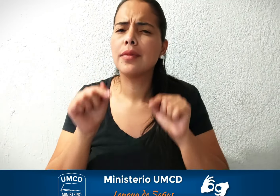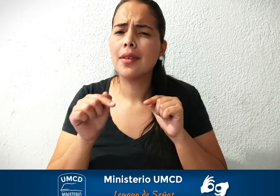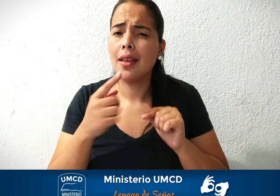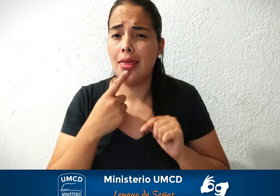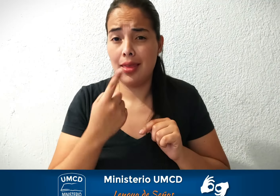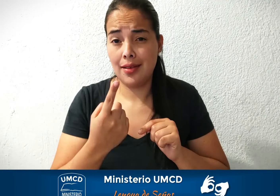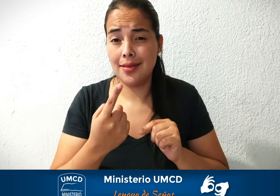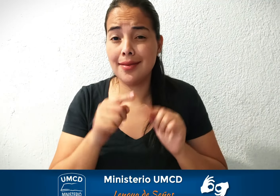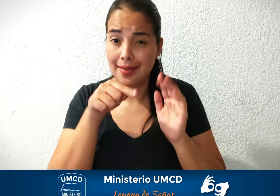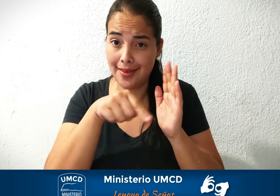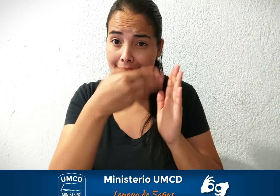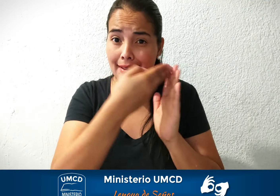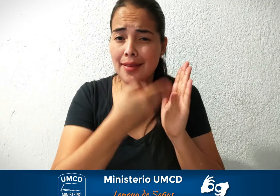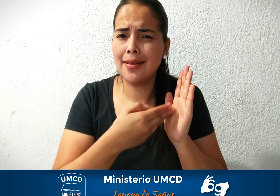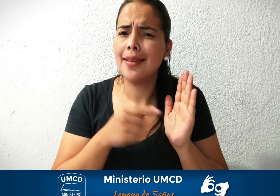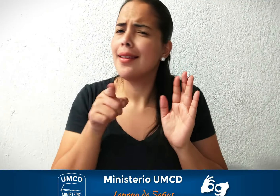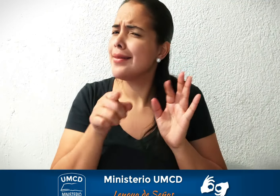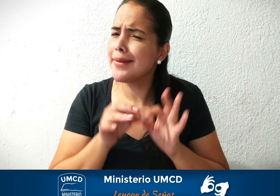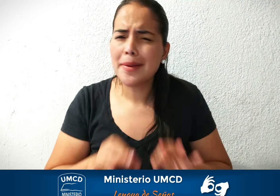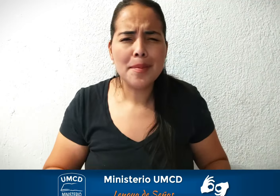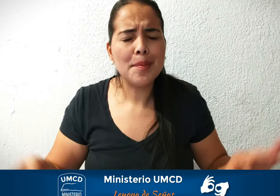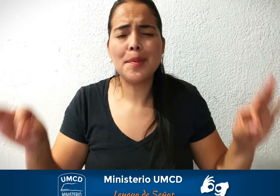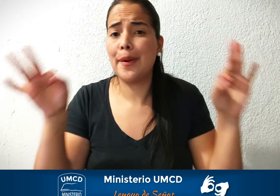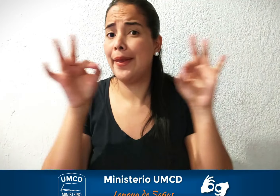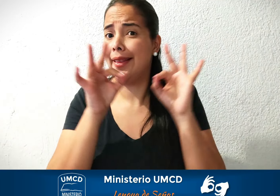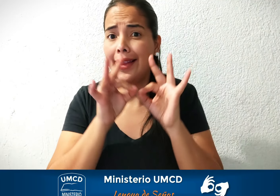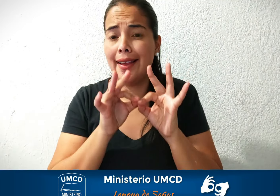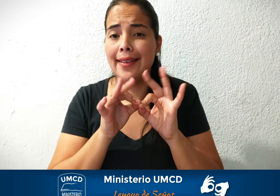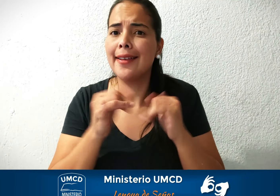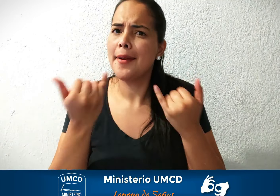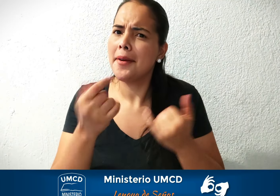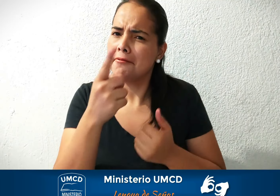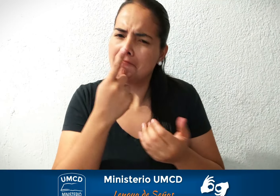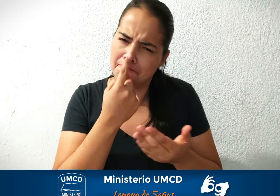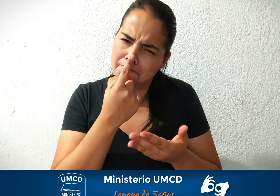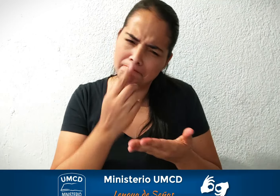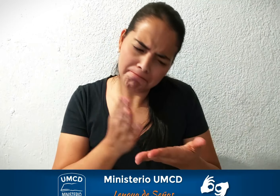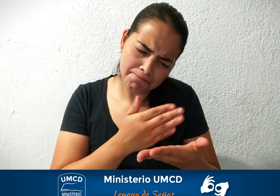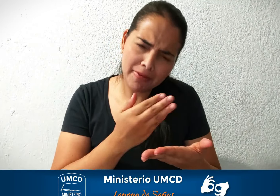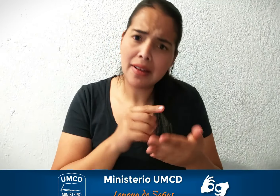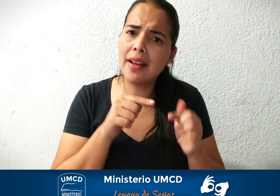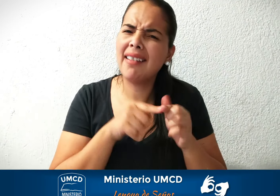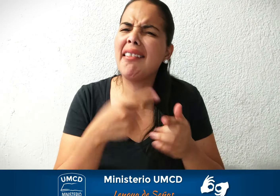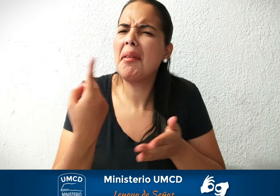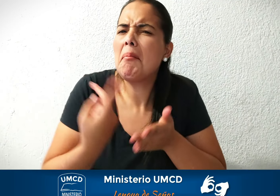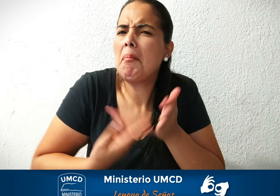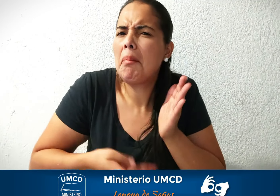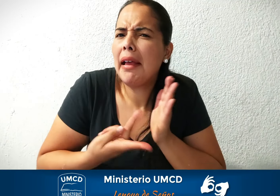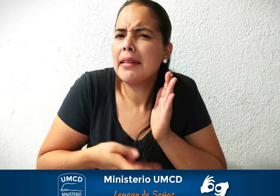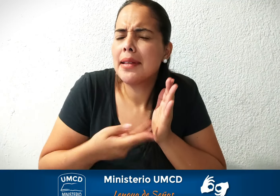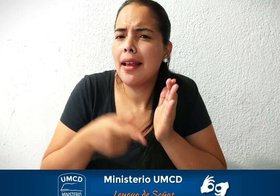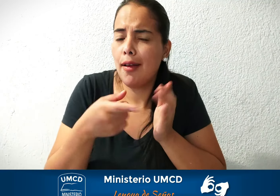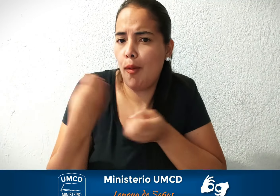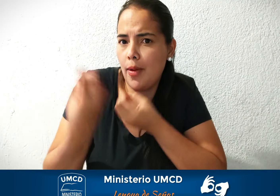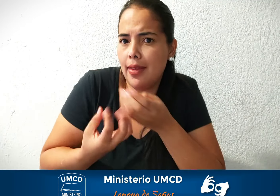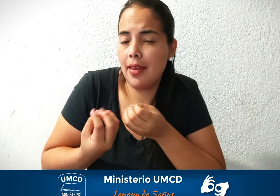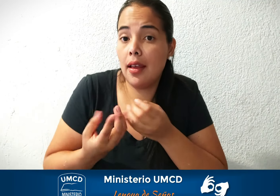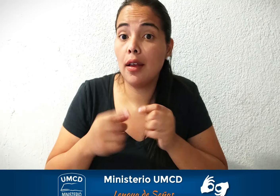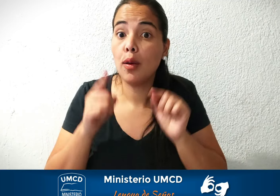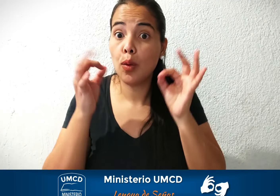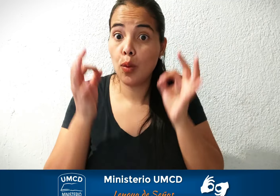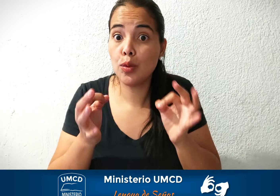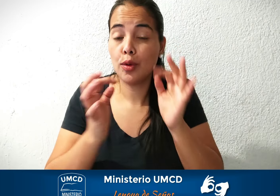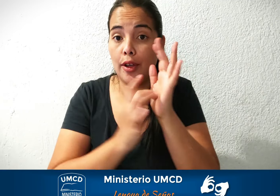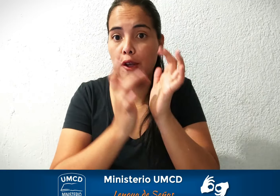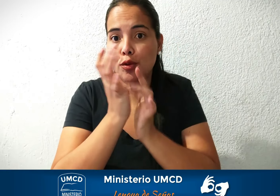Es un momento muy importante y muy interesante porque sucede algo muy particular.